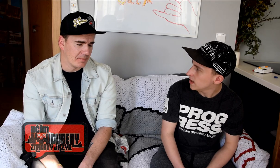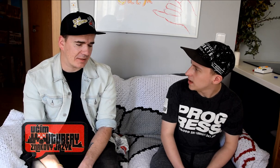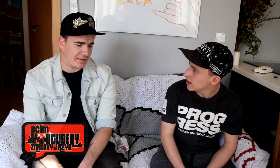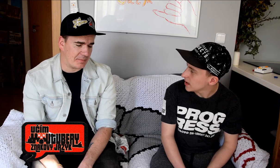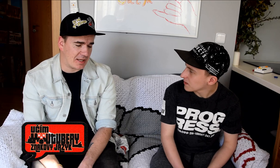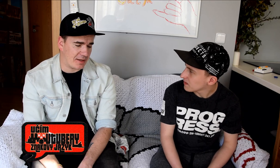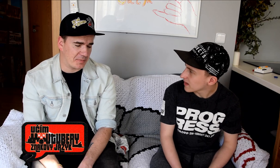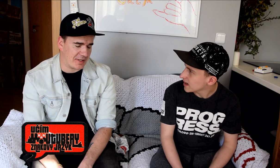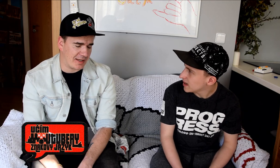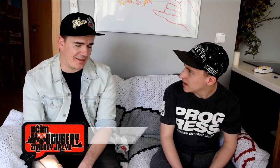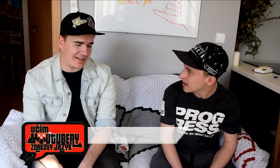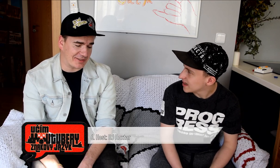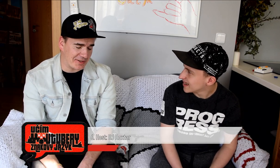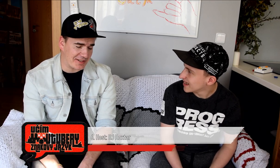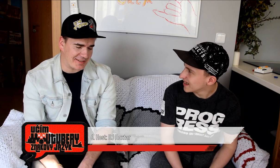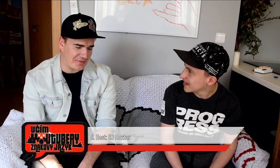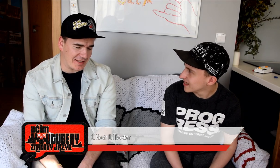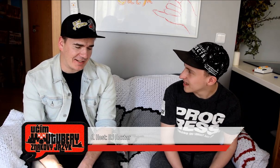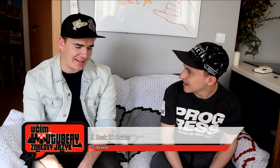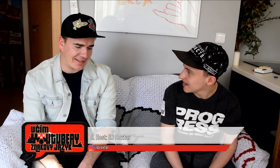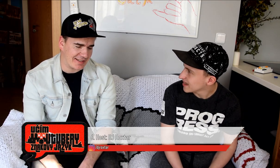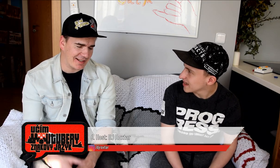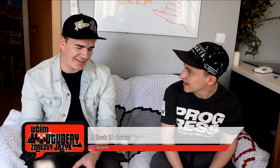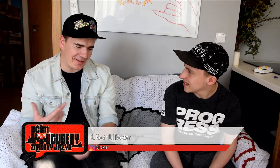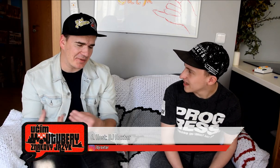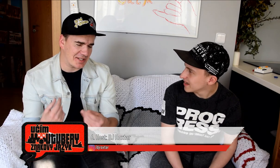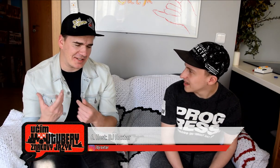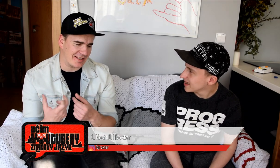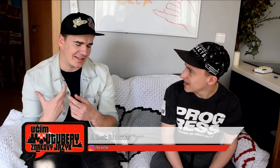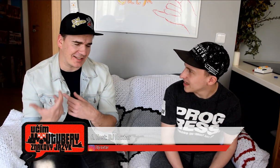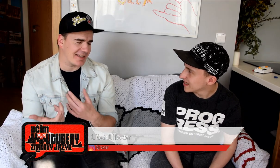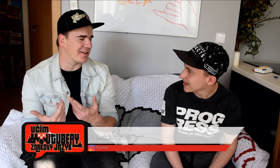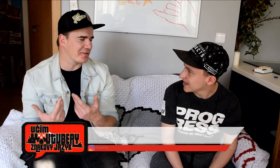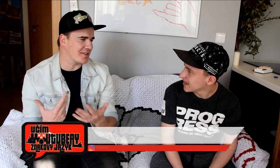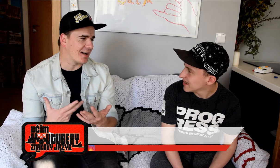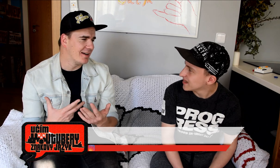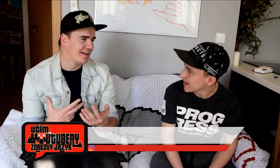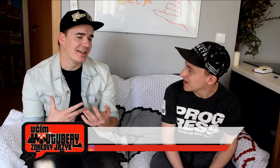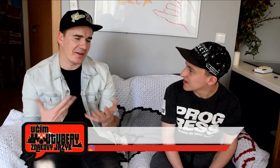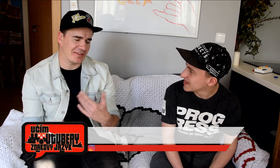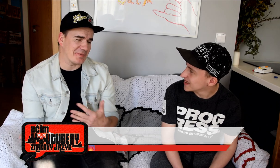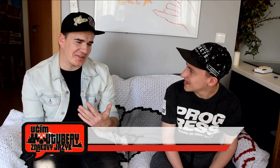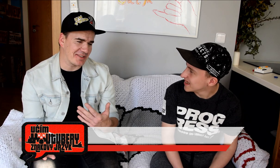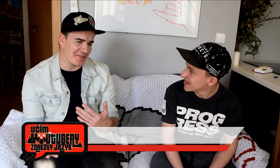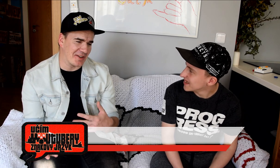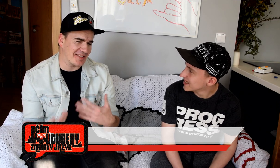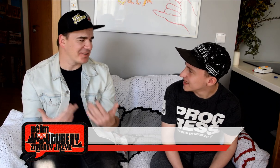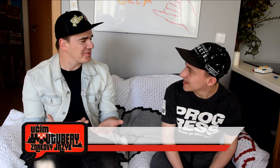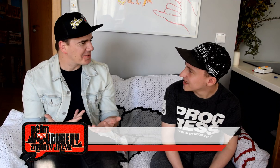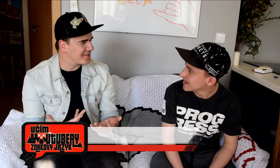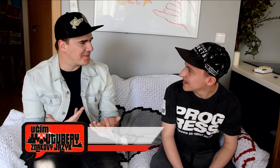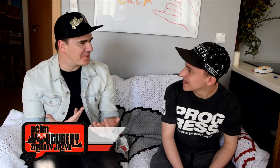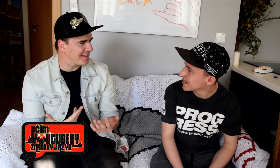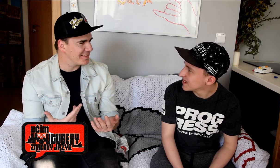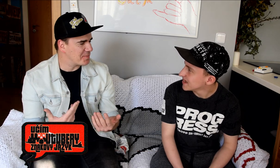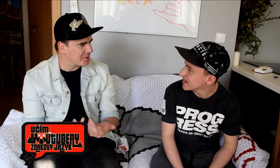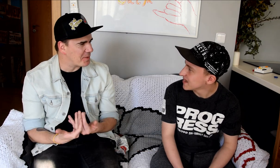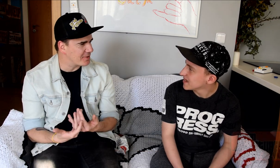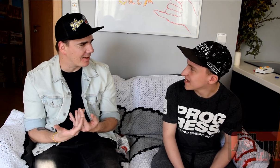Maxi, mě úplně nadchlo, když jsem viděl, jak jsi dělal za kovou řečí tracky Adolfína. Ano. Hrozně mě to oslovilo a z toho důvodu jsem ti potom napsal,